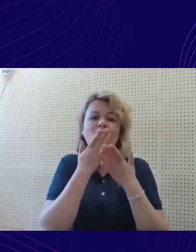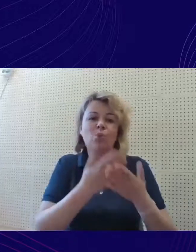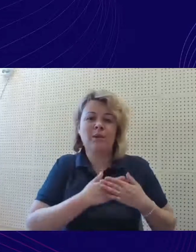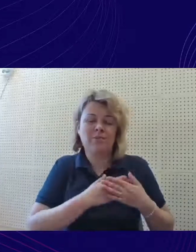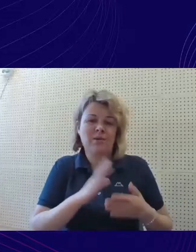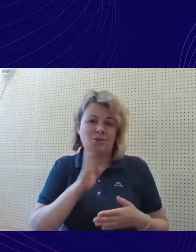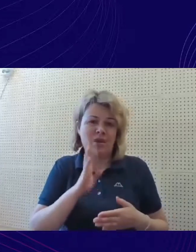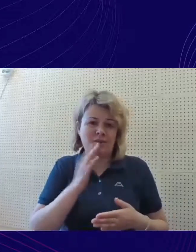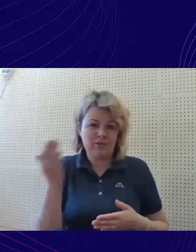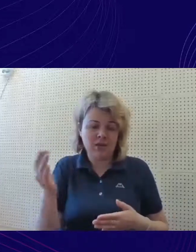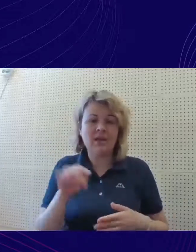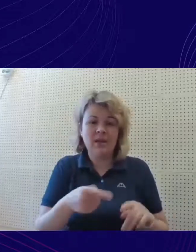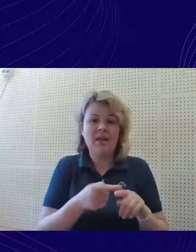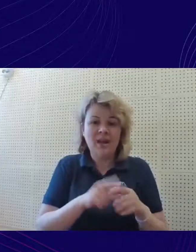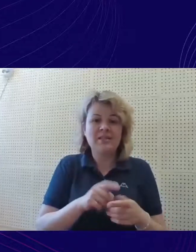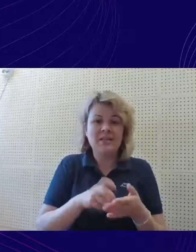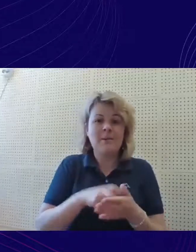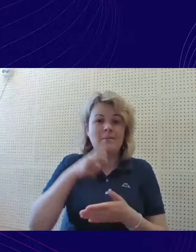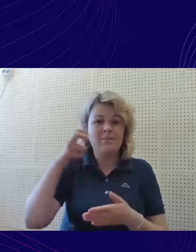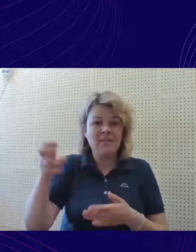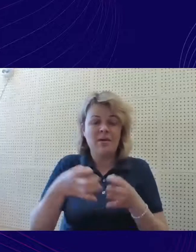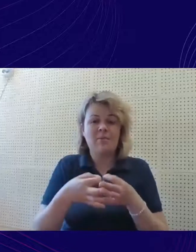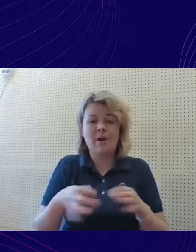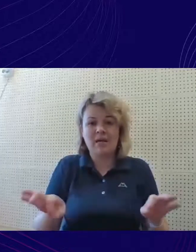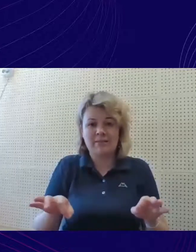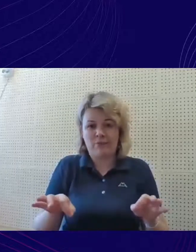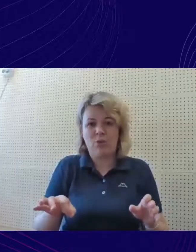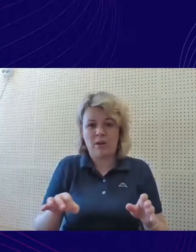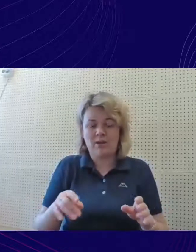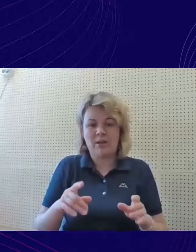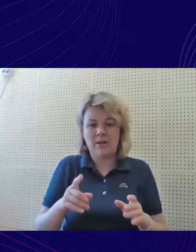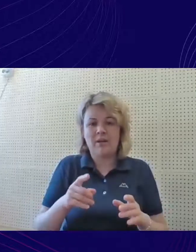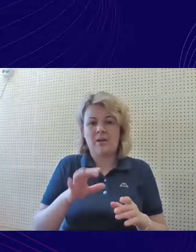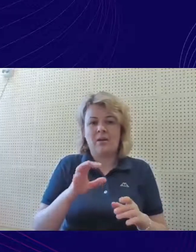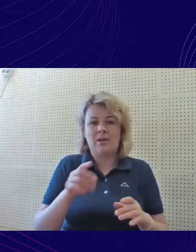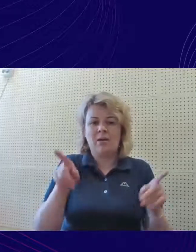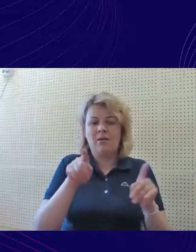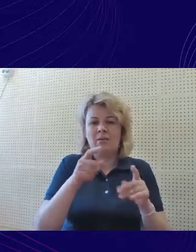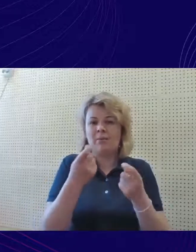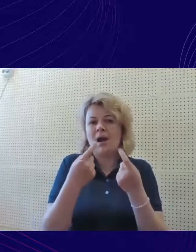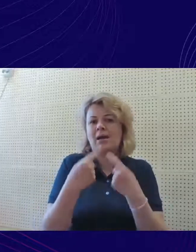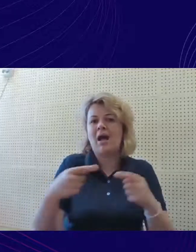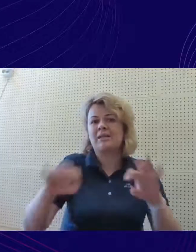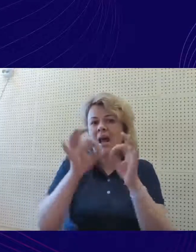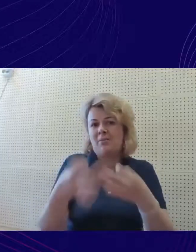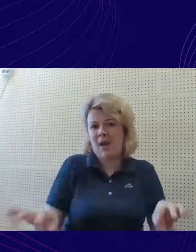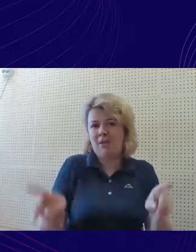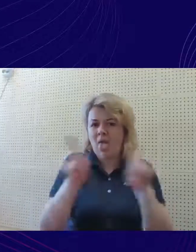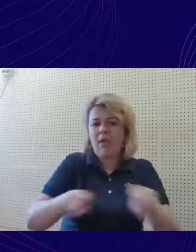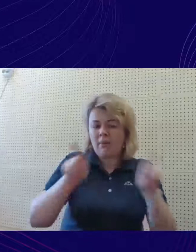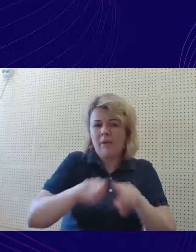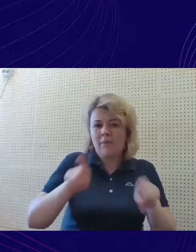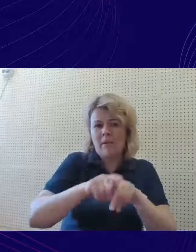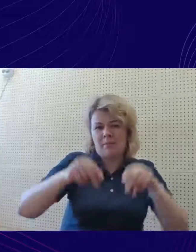письма, они позволили уйти из однообразного пейзажа пустыни в совершенно другой